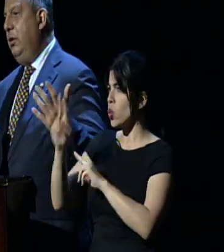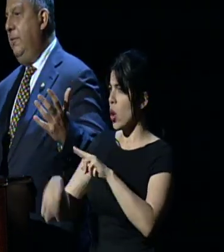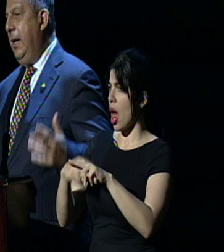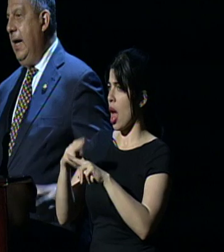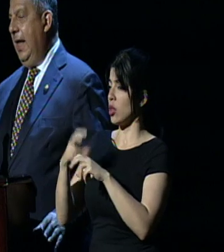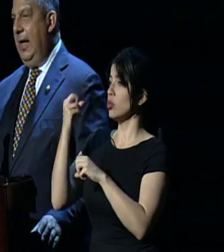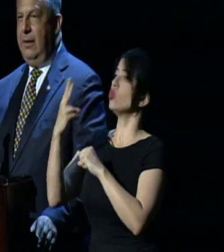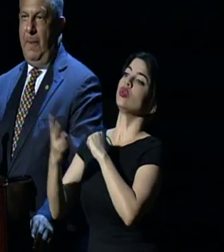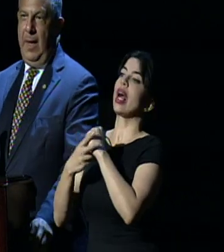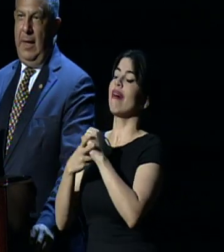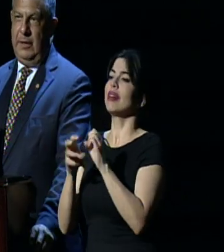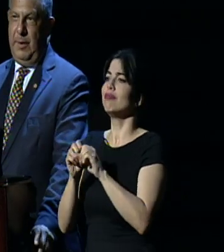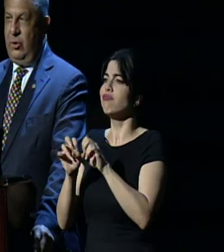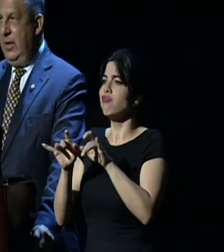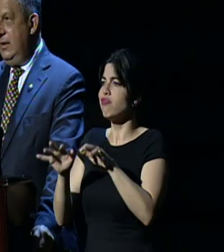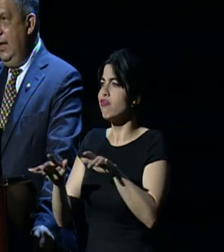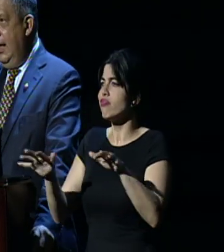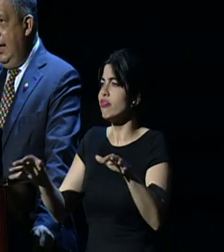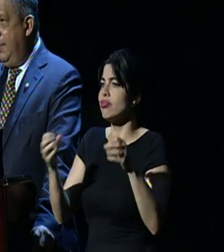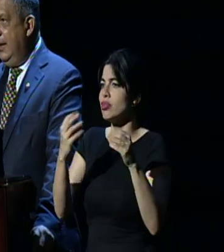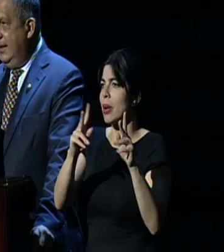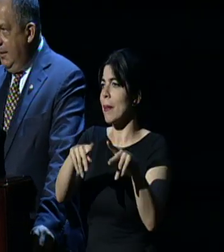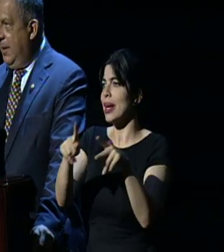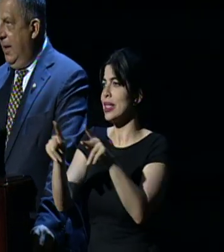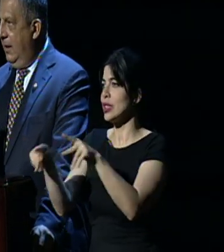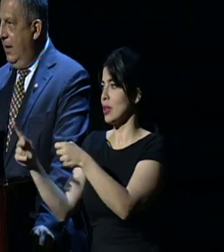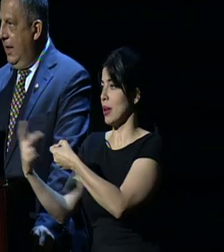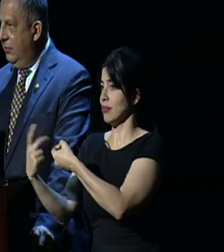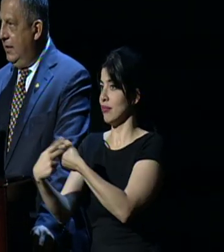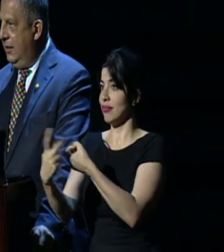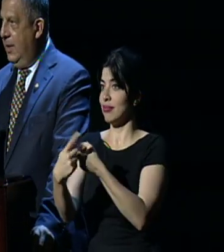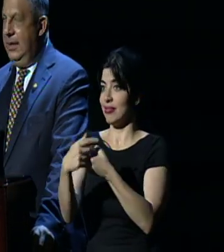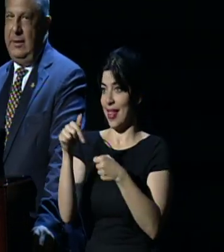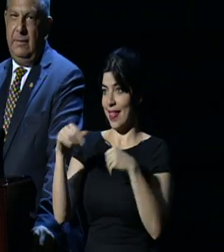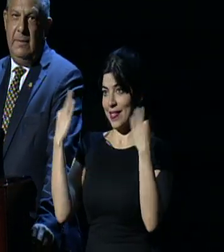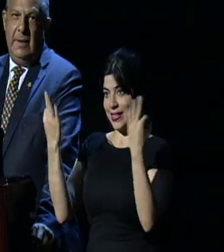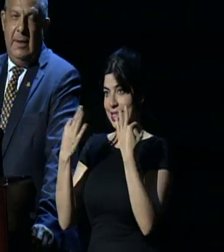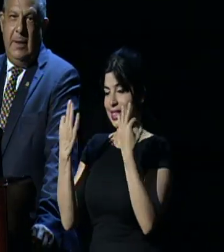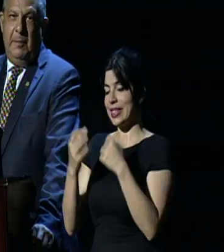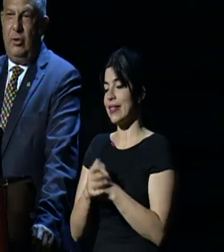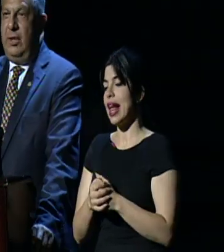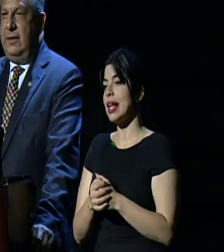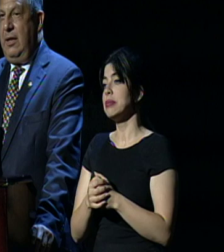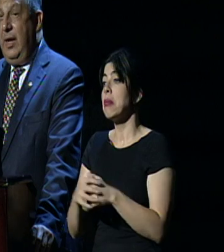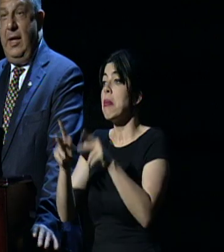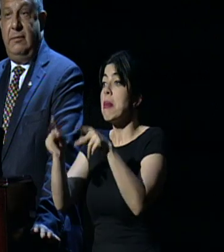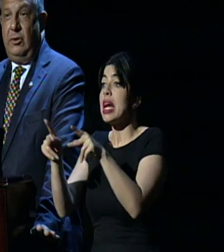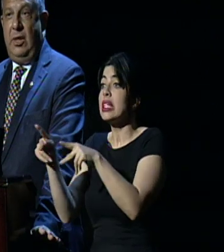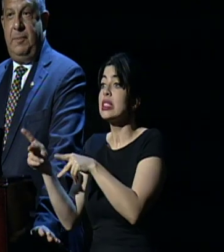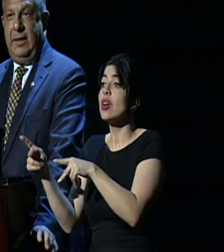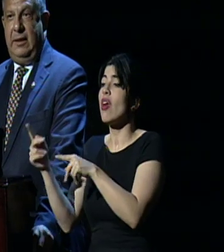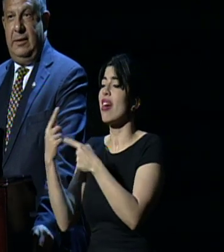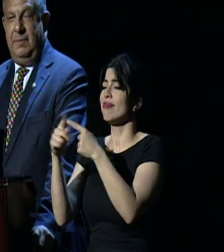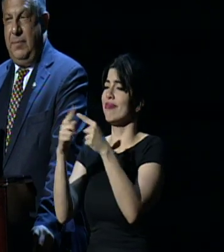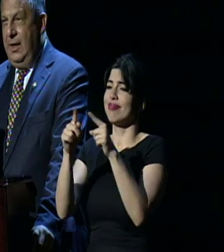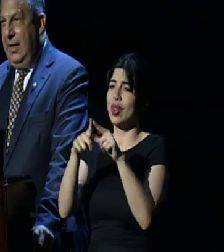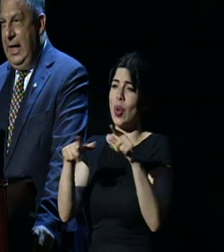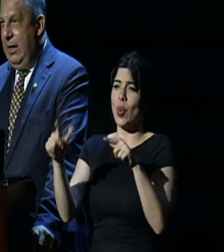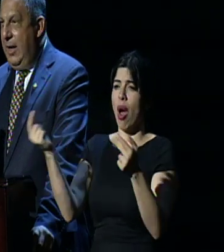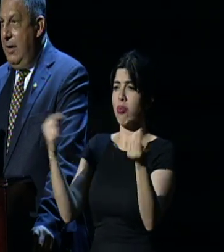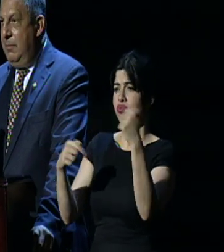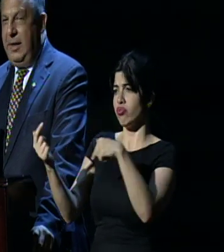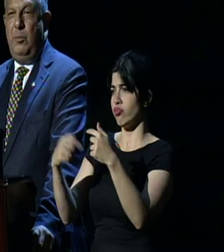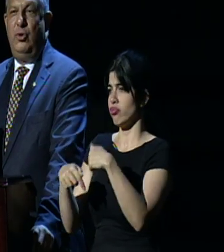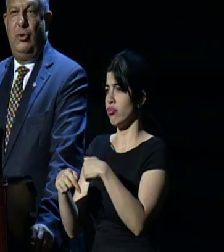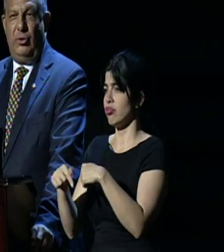veces multiplicada en las personas que participan en los festivales. Personas que vienen de todas partes y